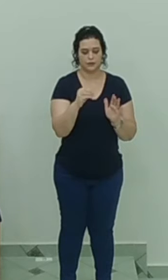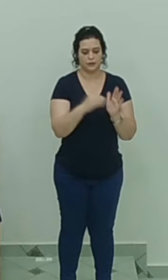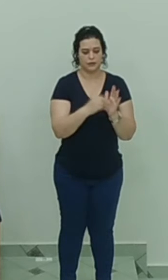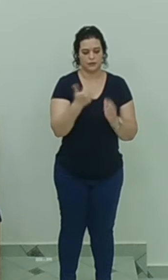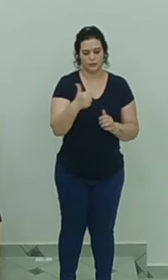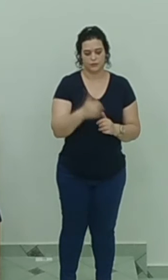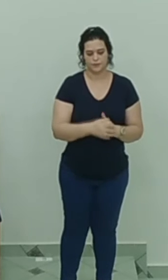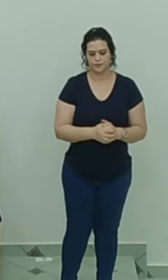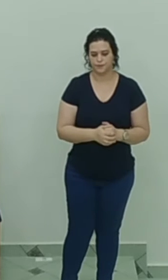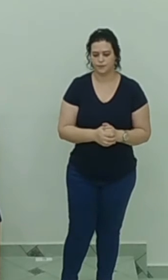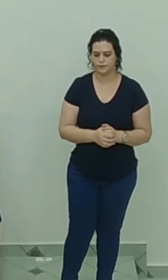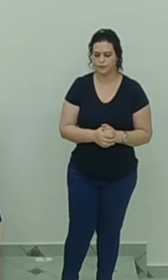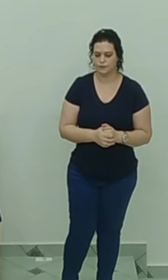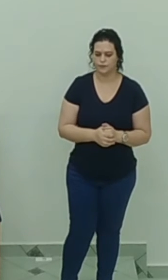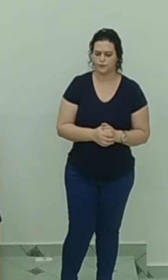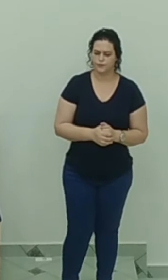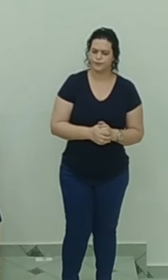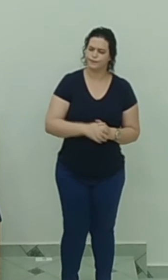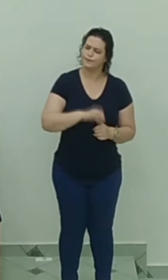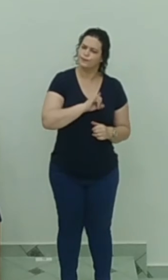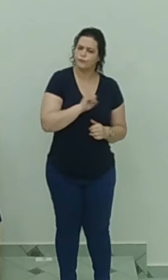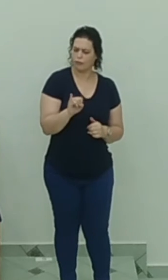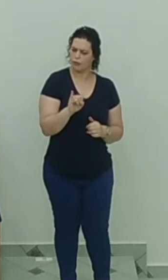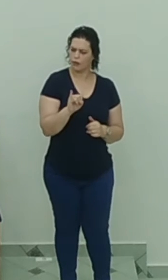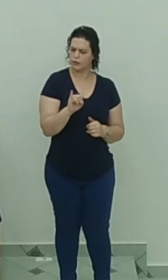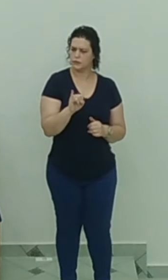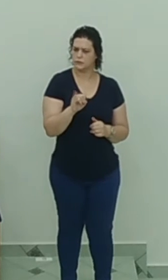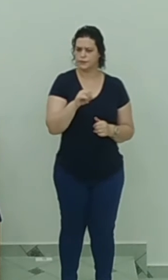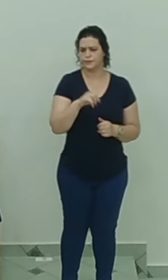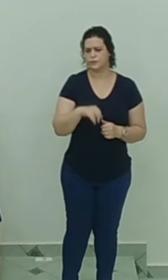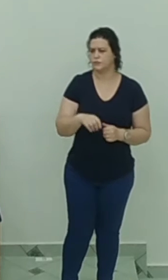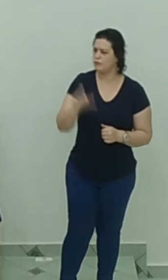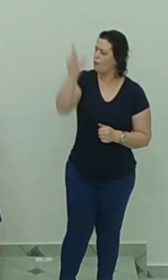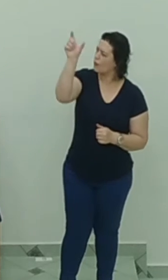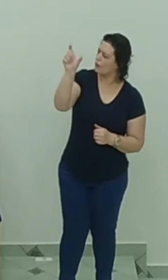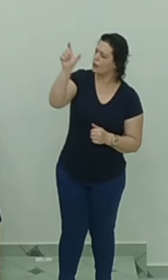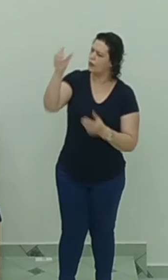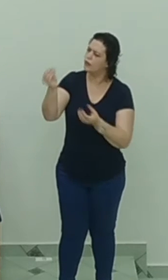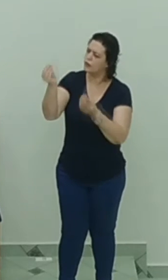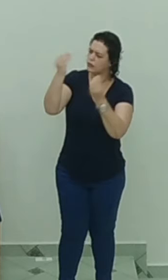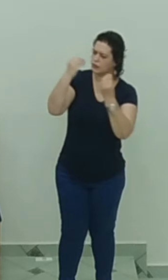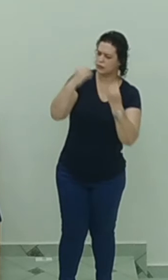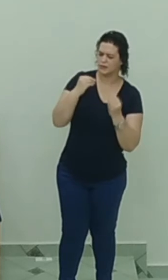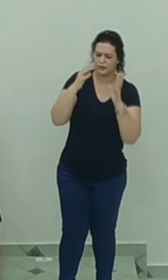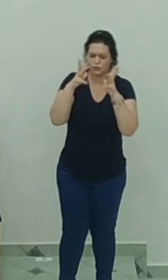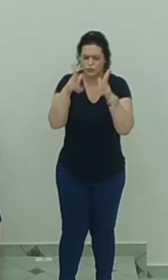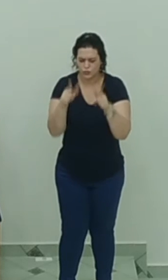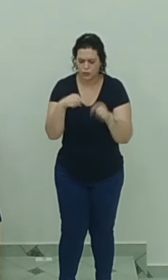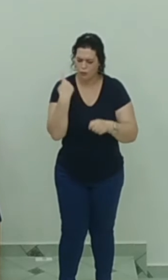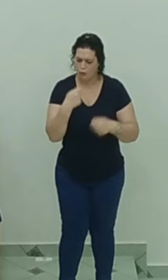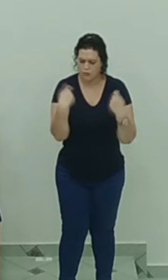Ora, aquele que dá semente ao que semeia e pão para alimento também suprirá